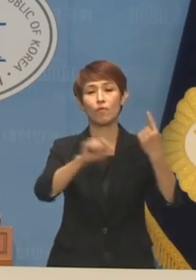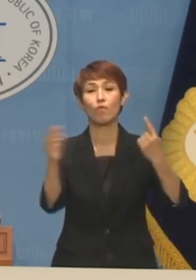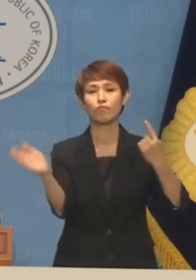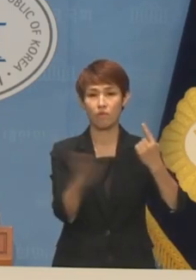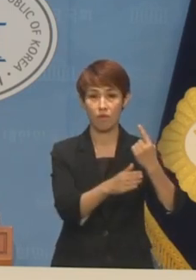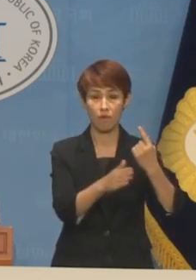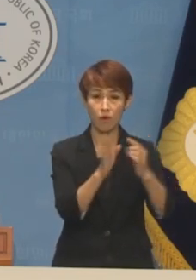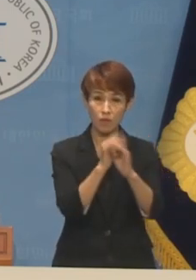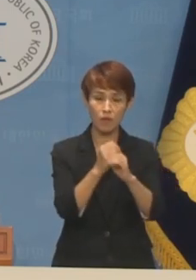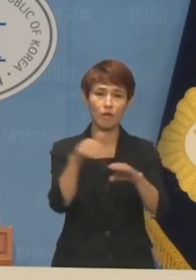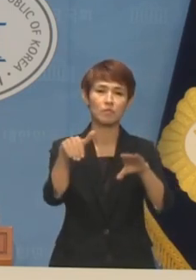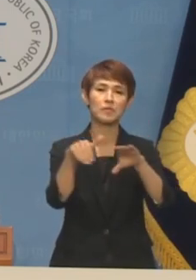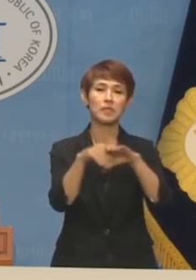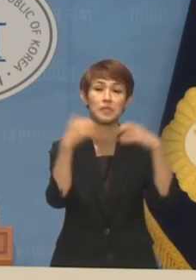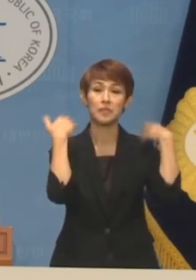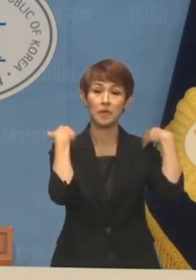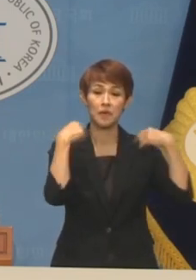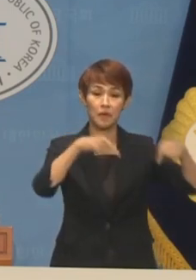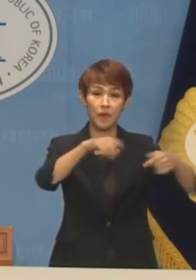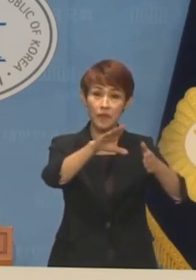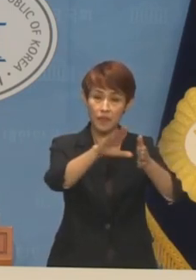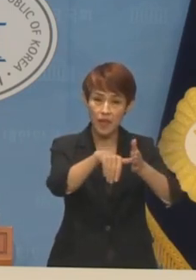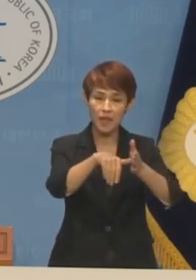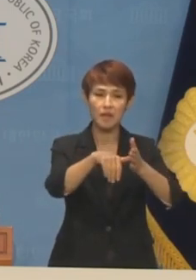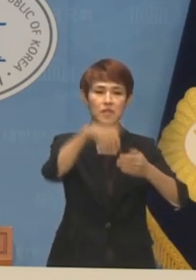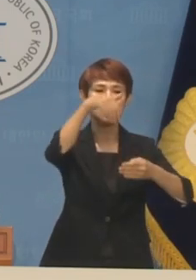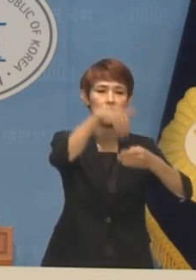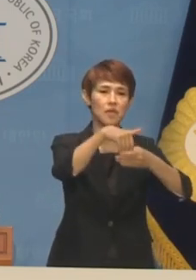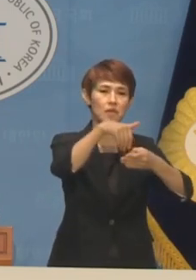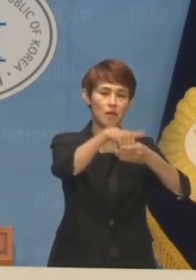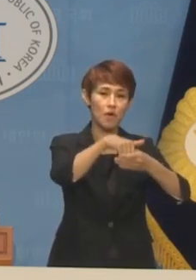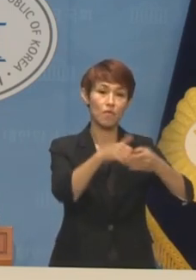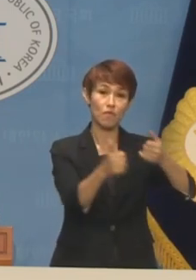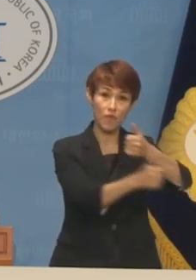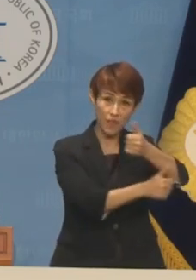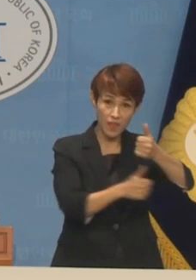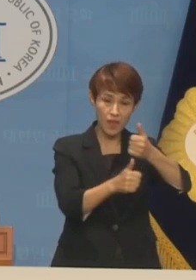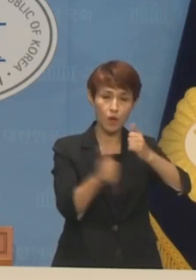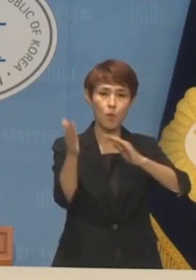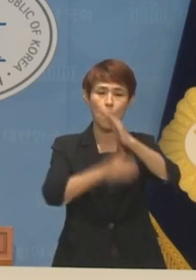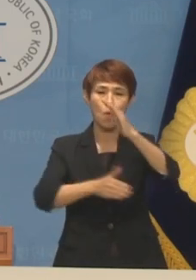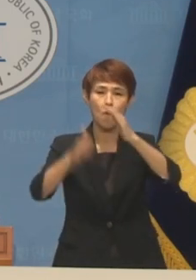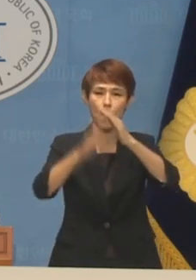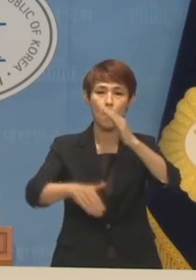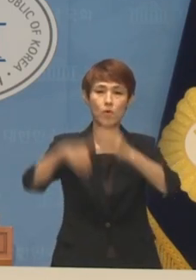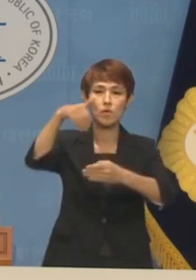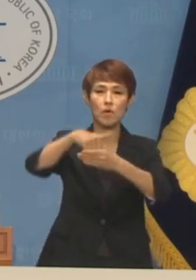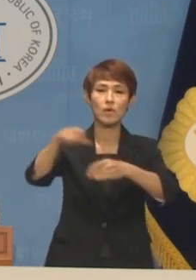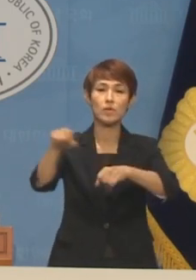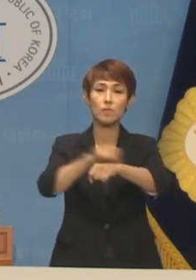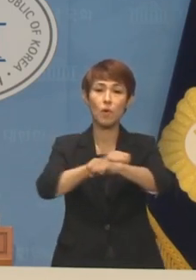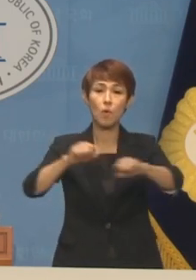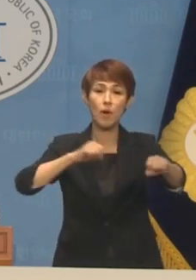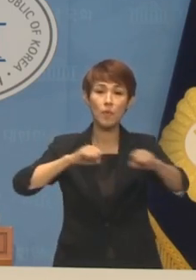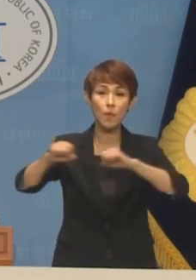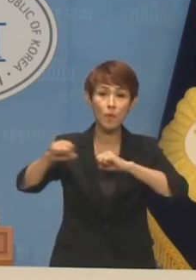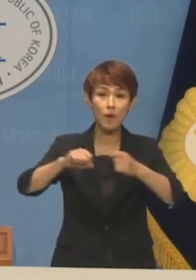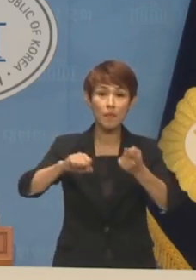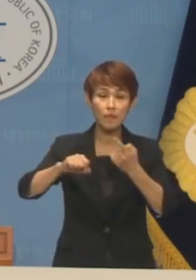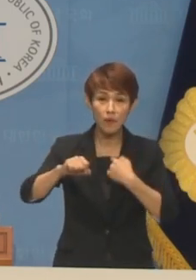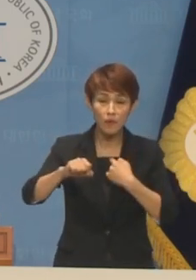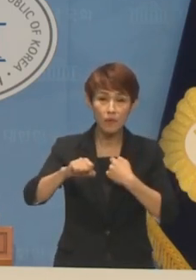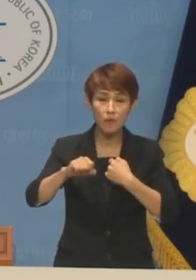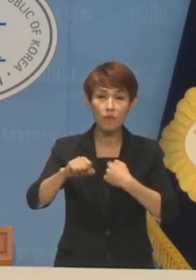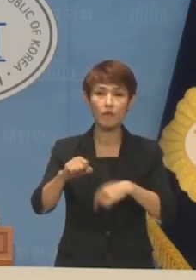당시 자신의 선거대책위원회 공명선거로 특보로 활동했던 의혹이 있던 전 경기도